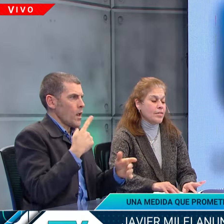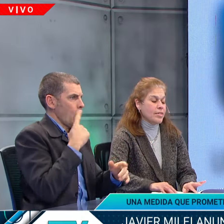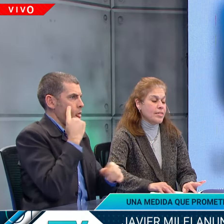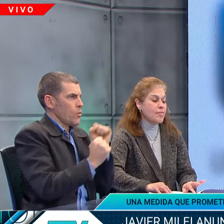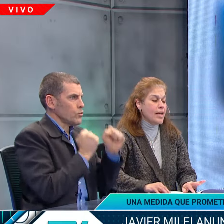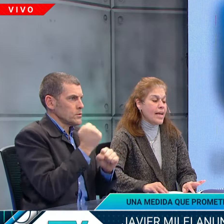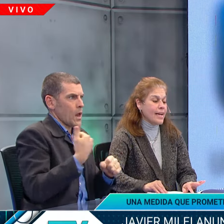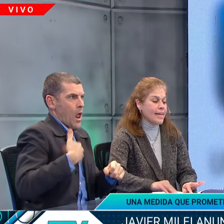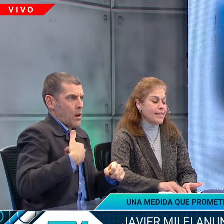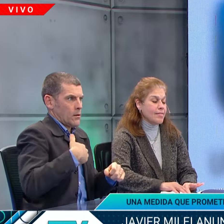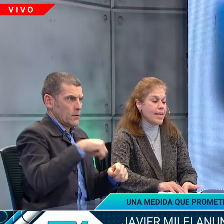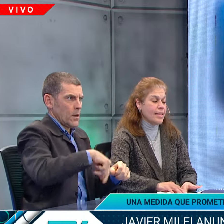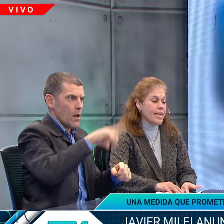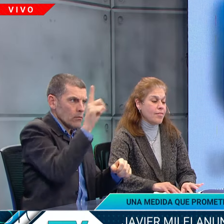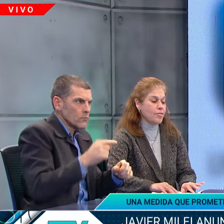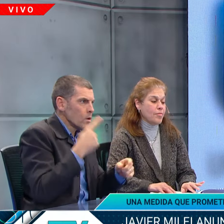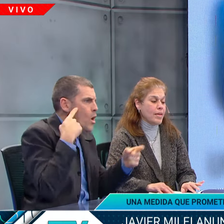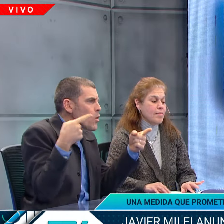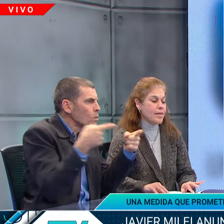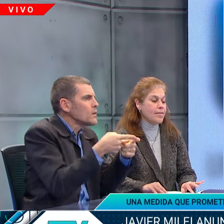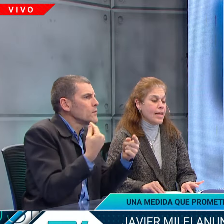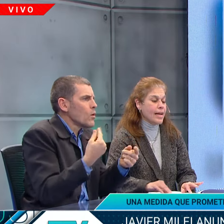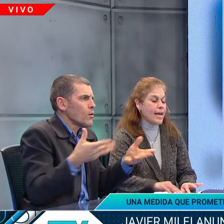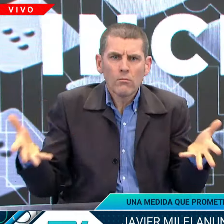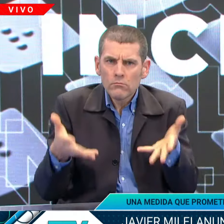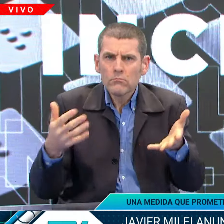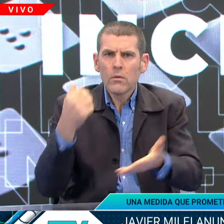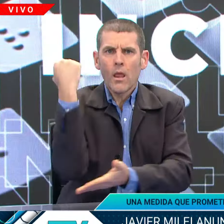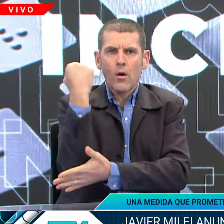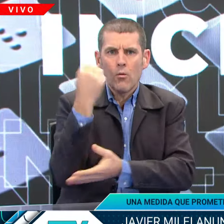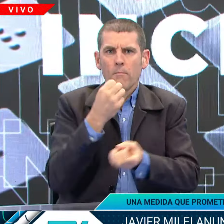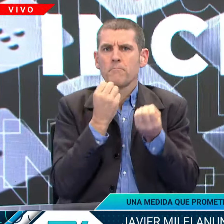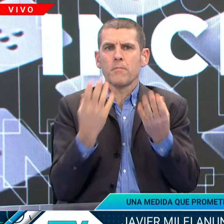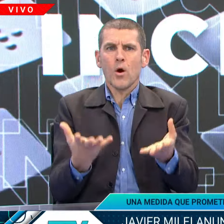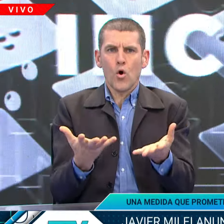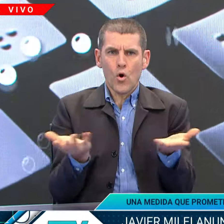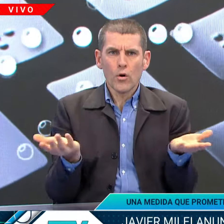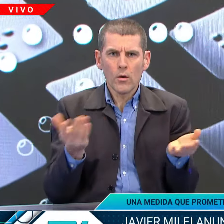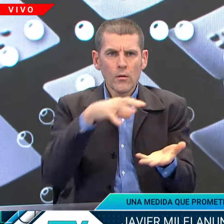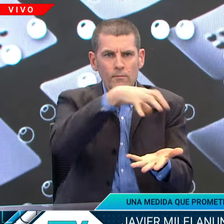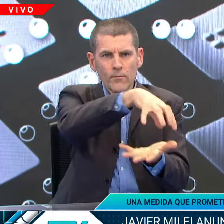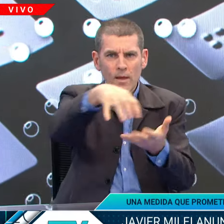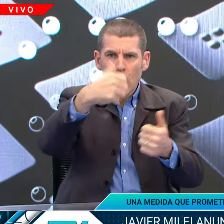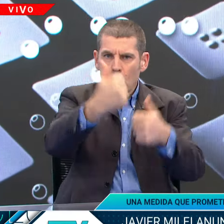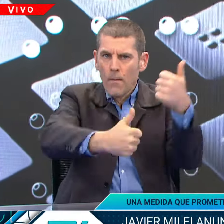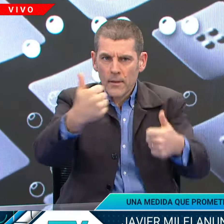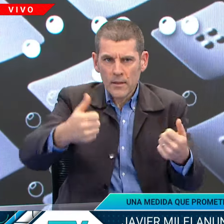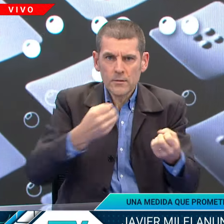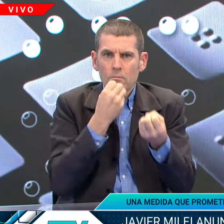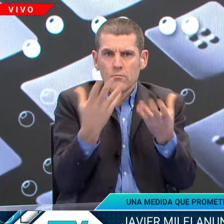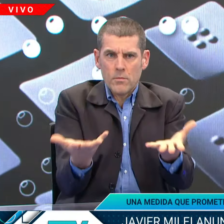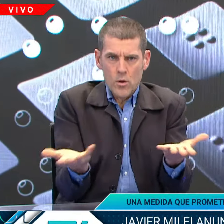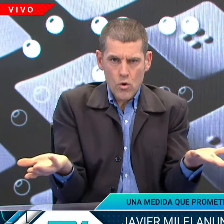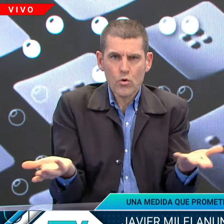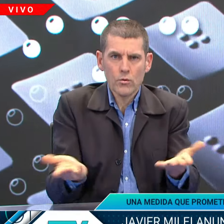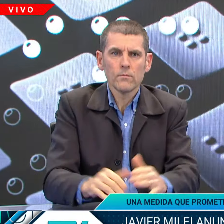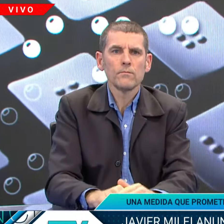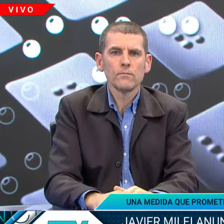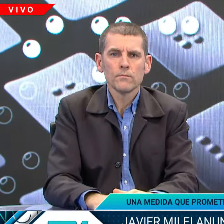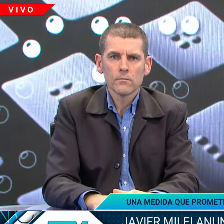buscando estimular la actividad económica y mejorar la competitividad del sector. Y ahora vamos a